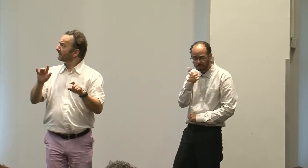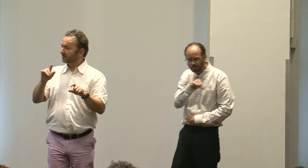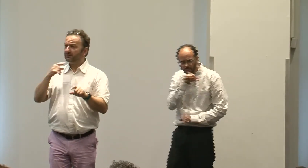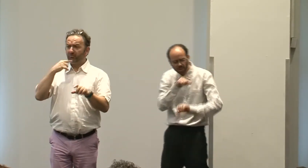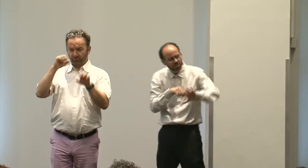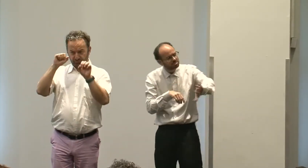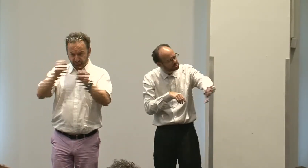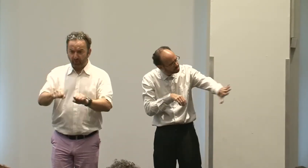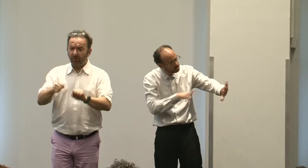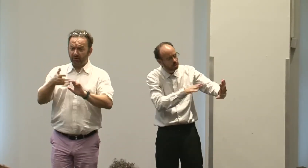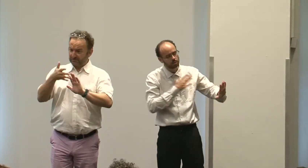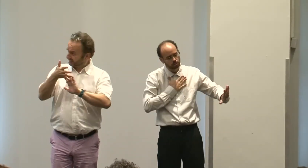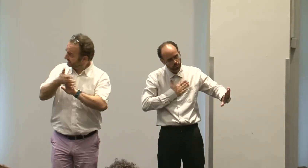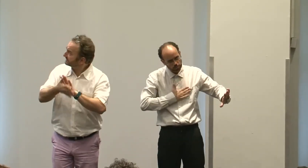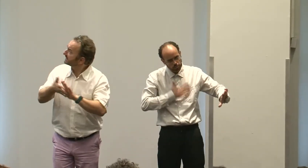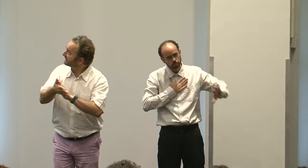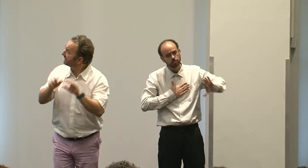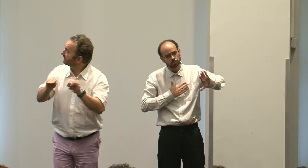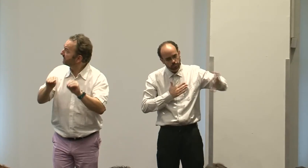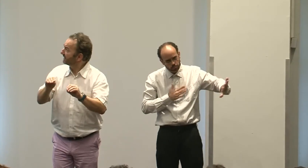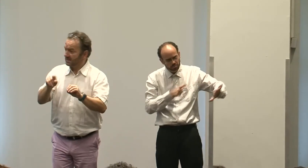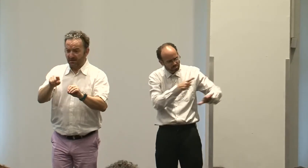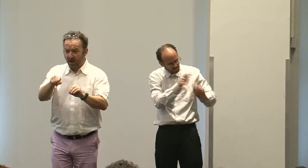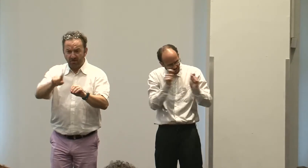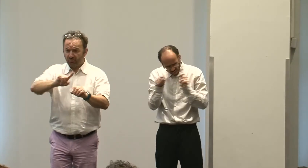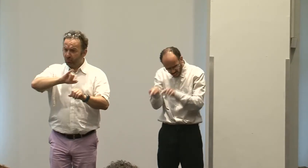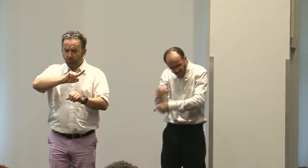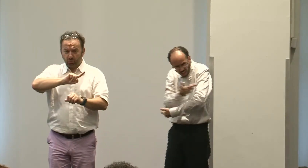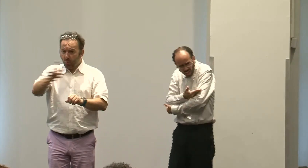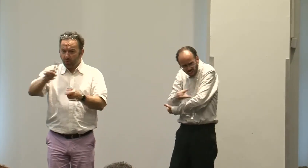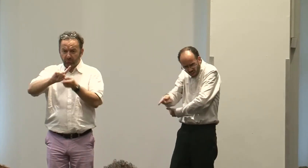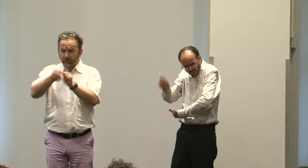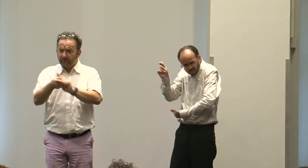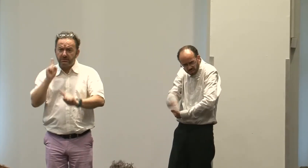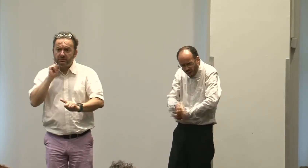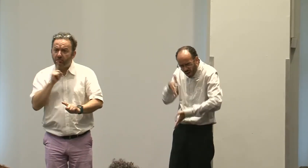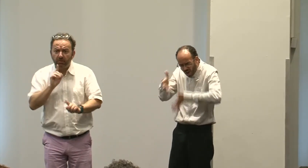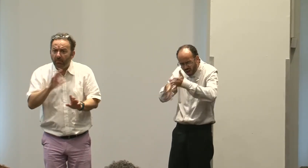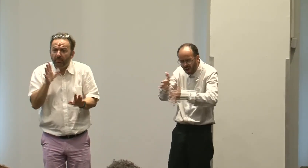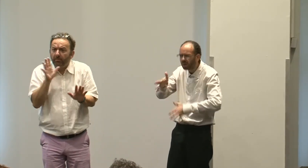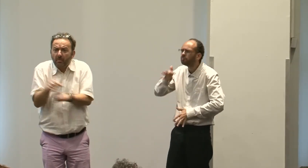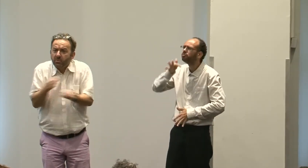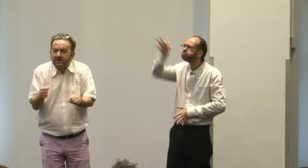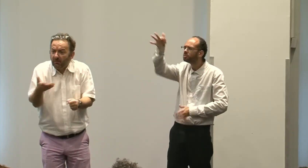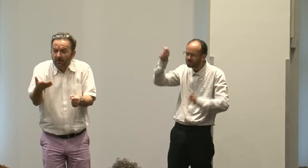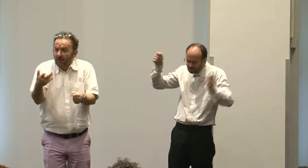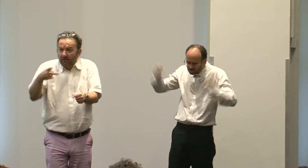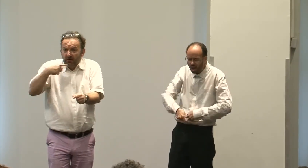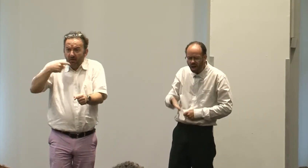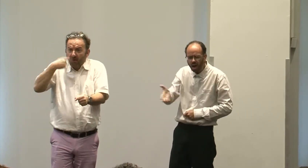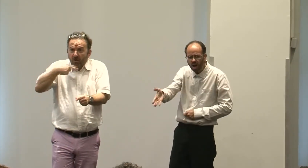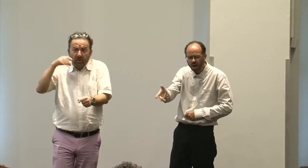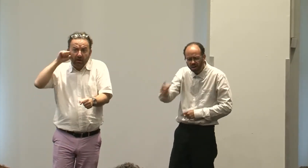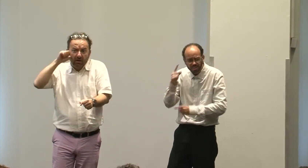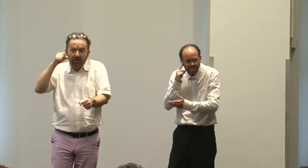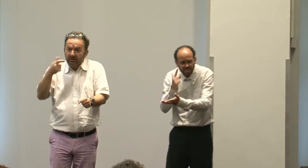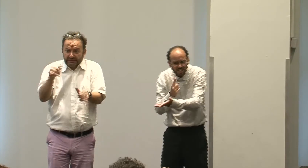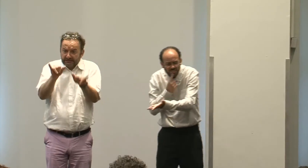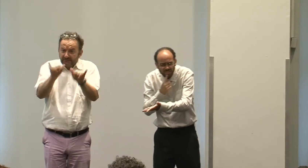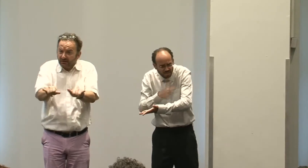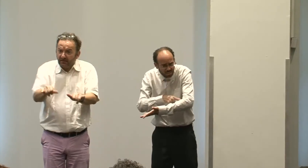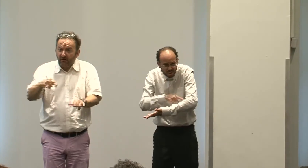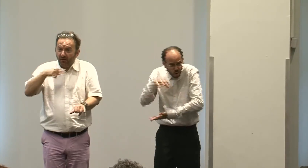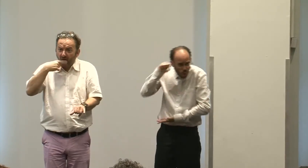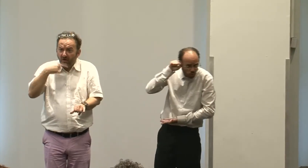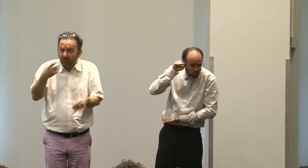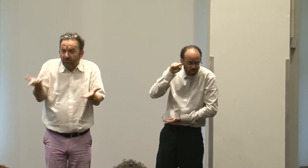essa oralização pode prejudicá-la. É necessário que as mães tenham a consciência de que o filho